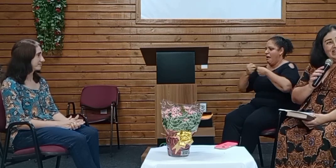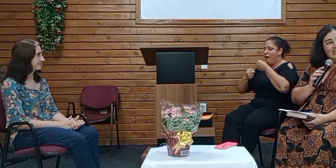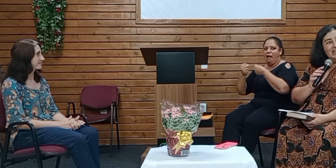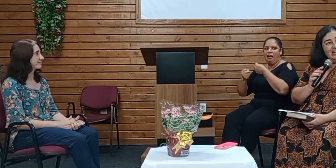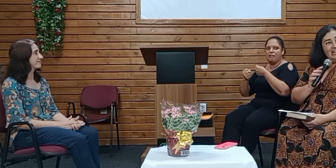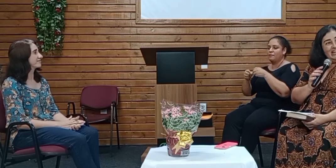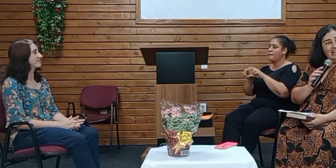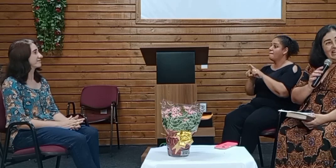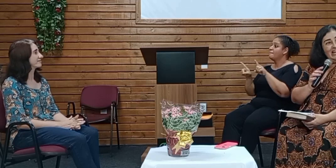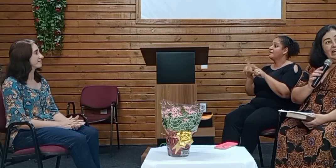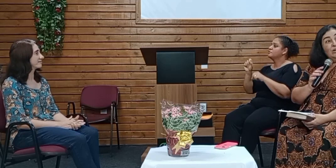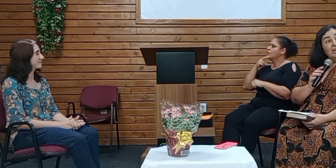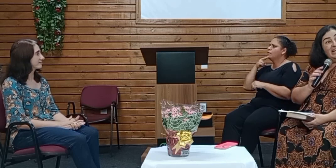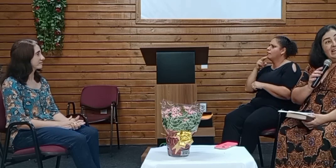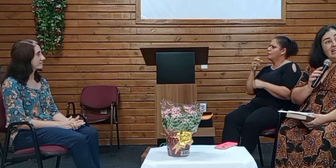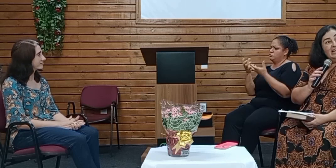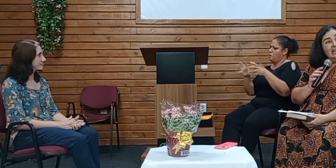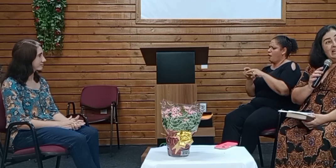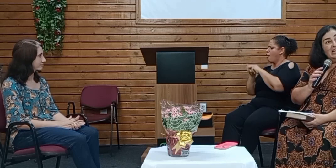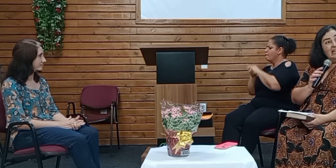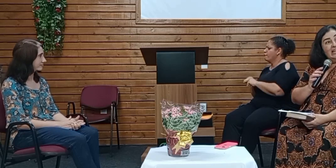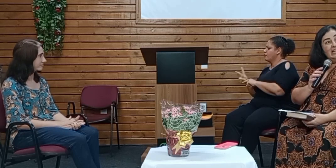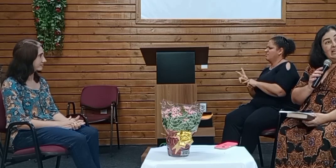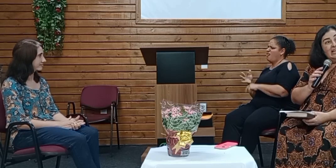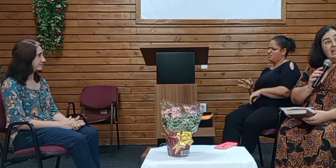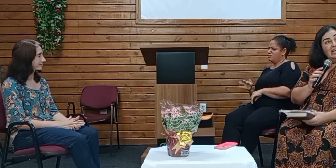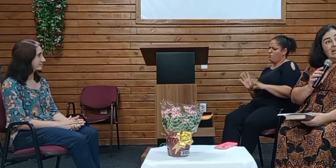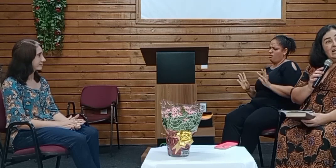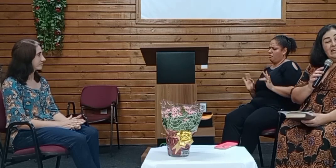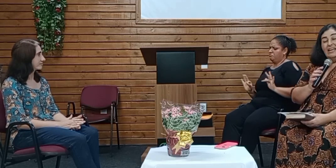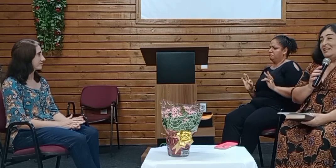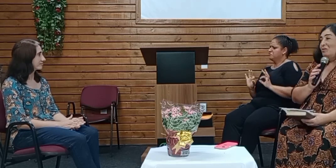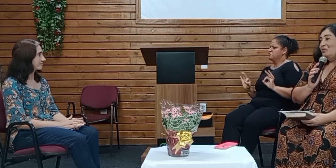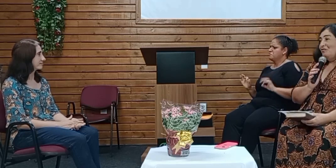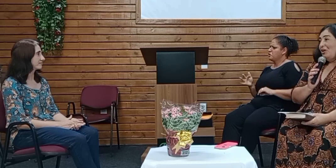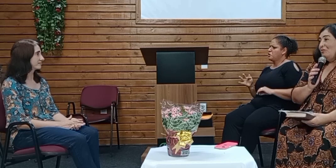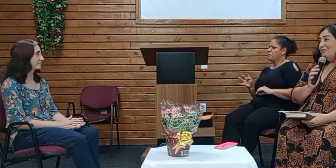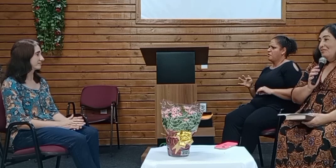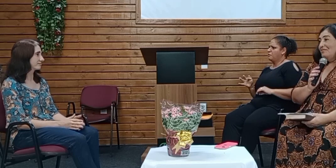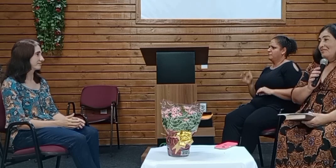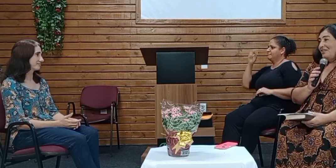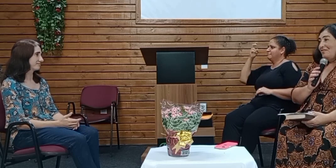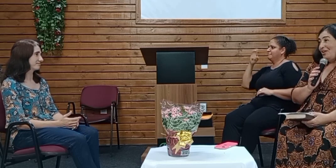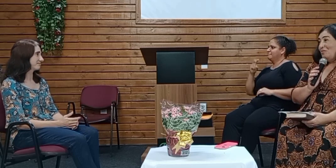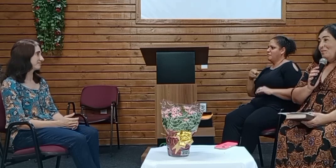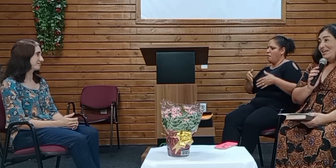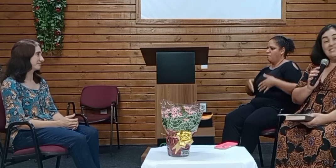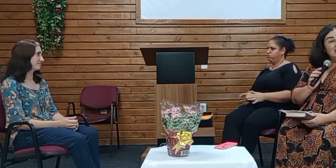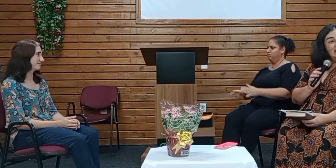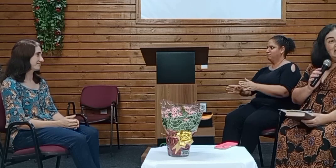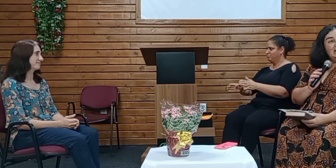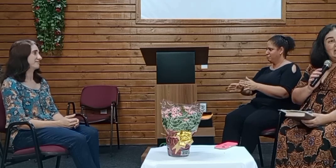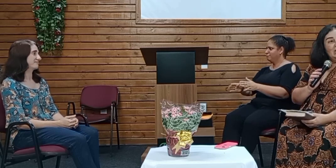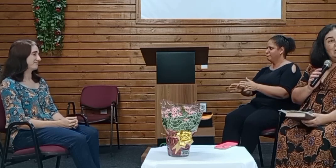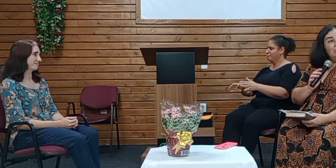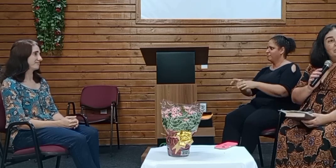eu nem queria ir. Não queria ir. Não era nada. E a Débora veio com Daí pressa. era dia